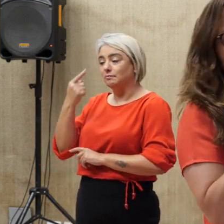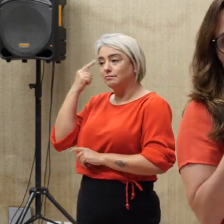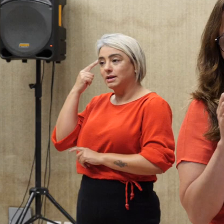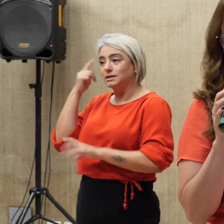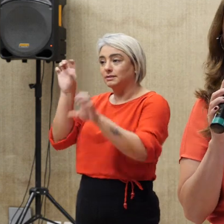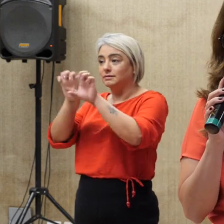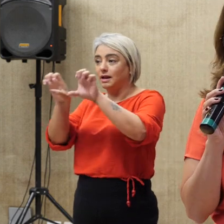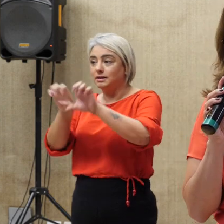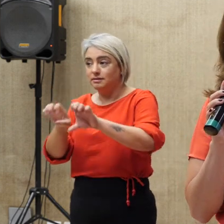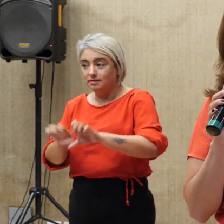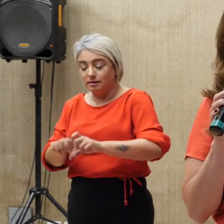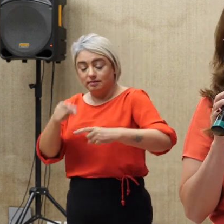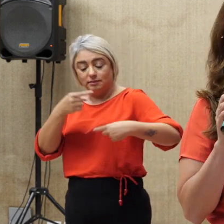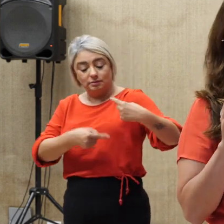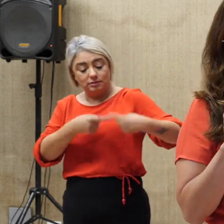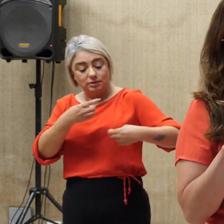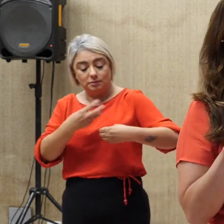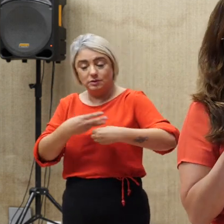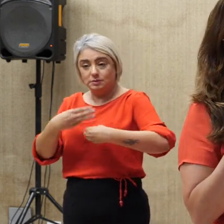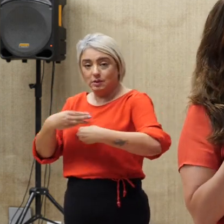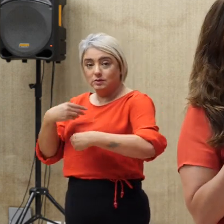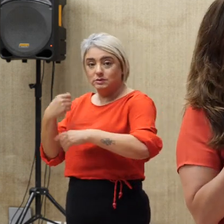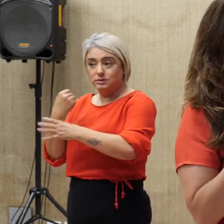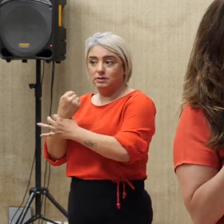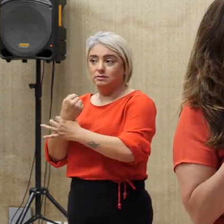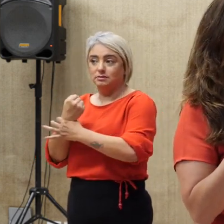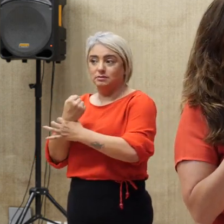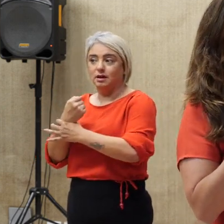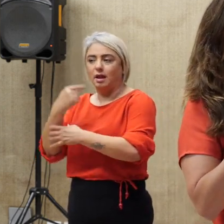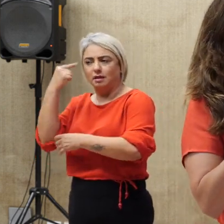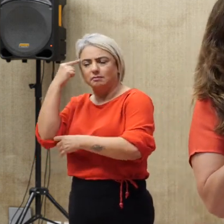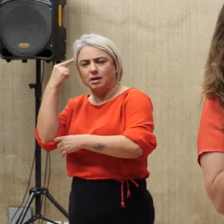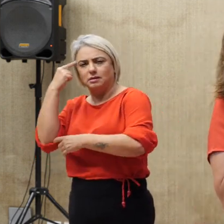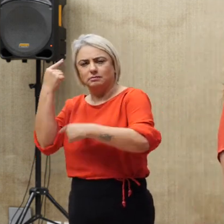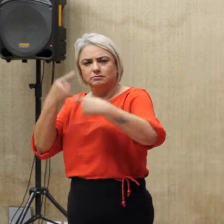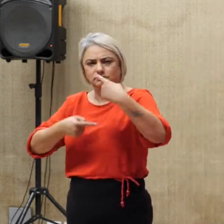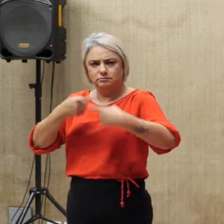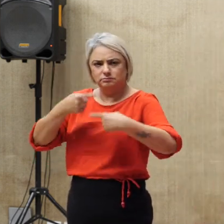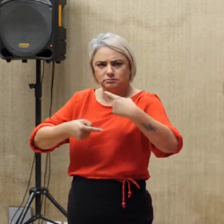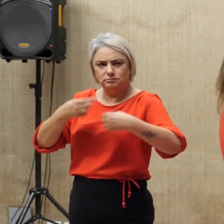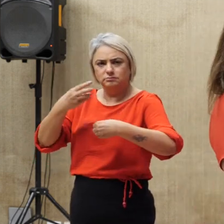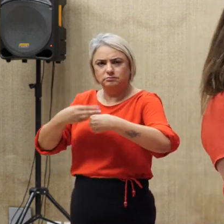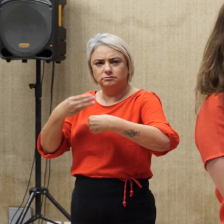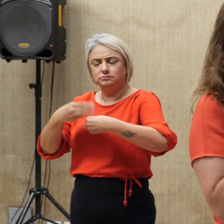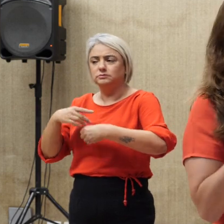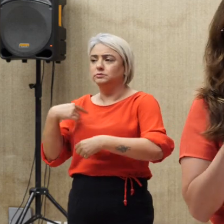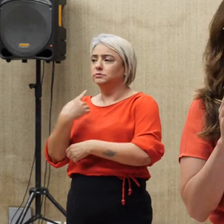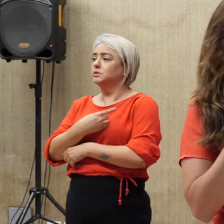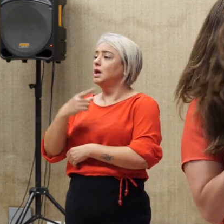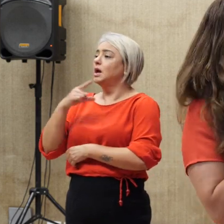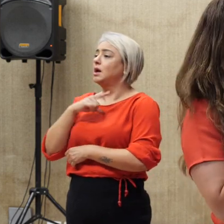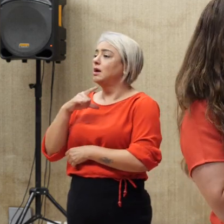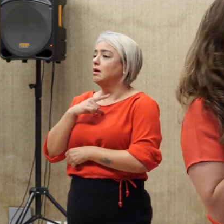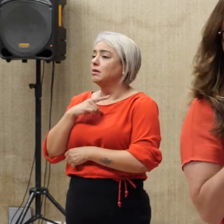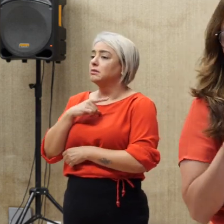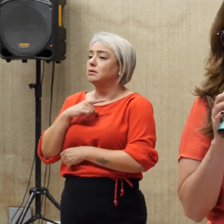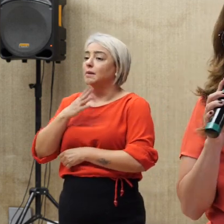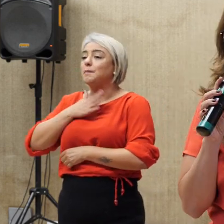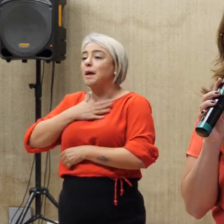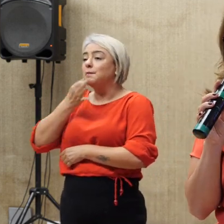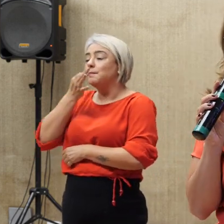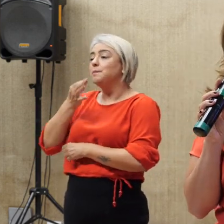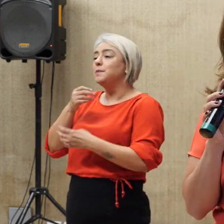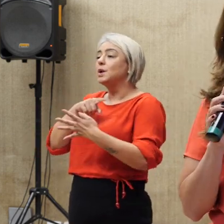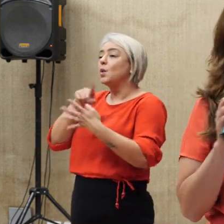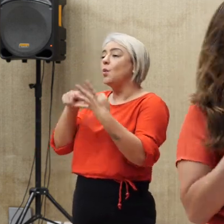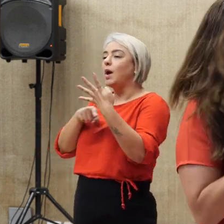na estruturação de uma política municipal de segurança, tá certo? E aí pensar numa política municipal de segurança, a gente tem que ter, para mim,